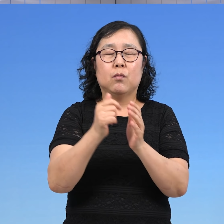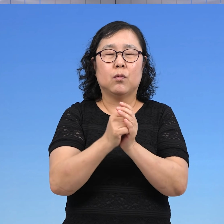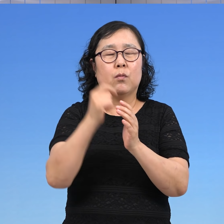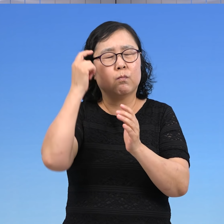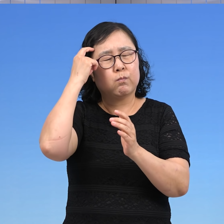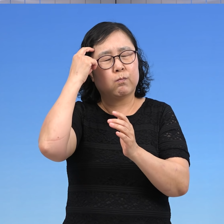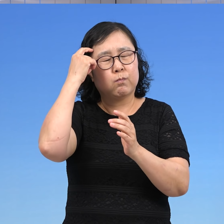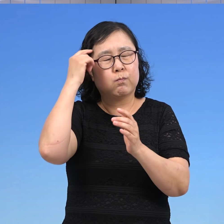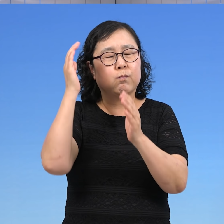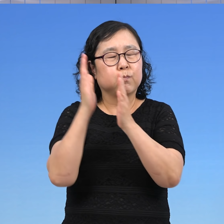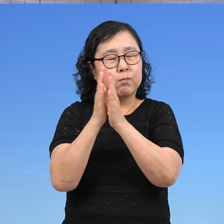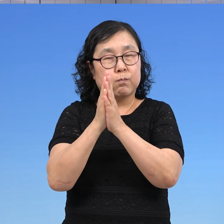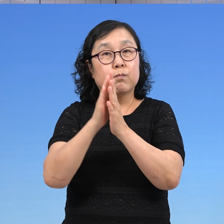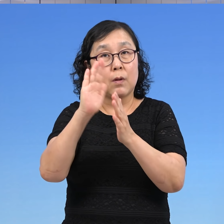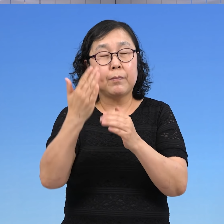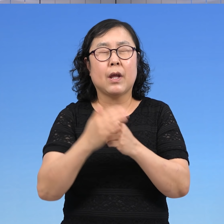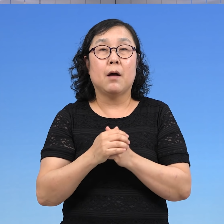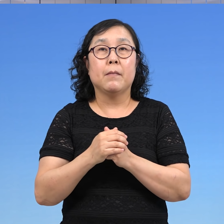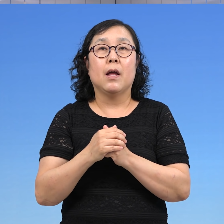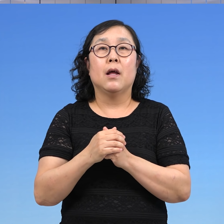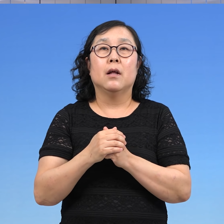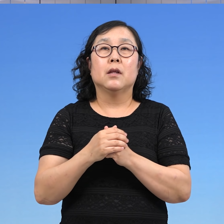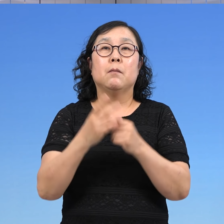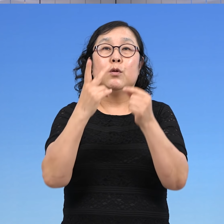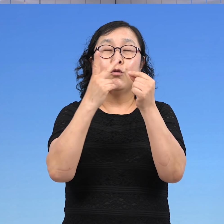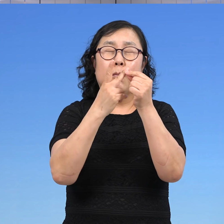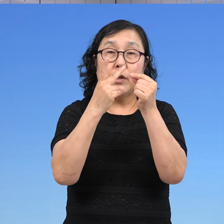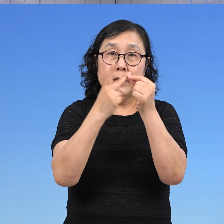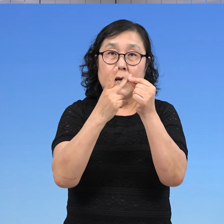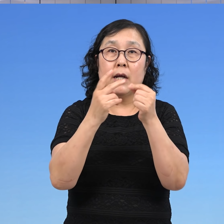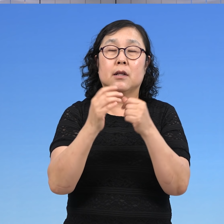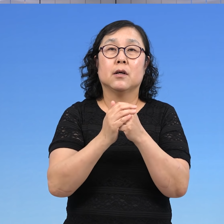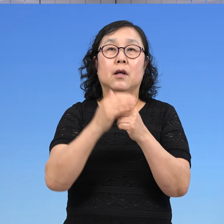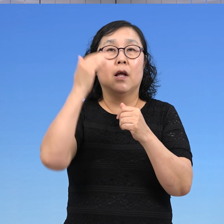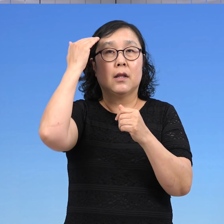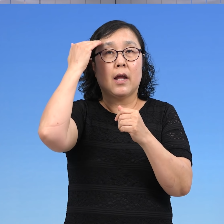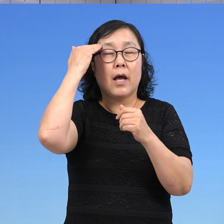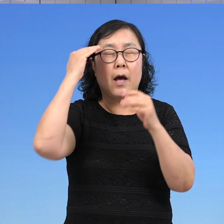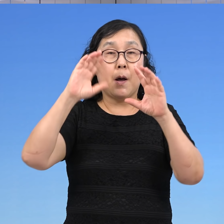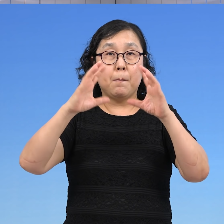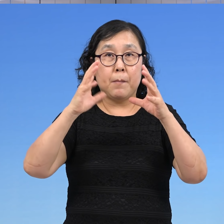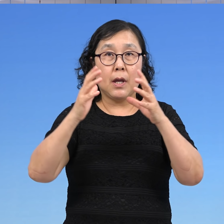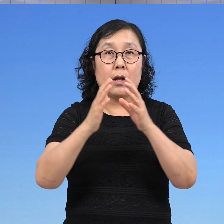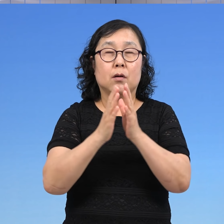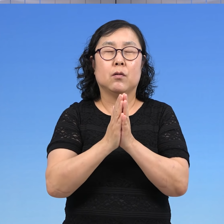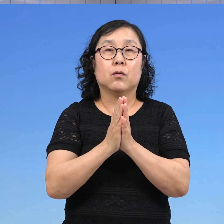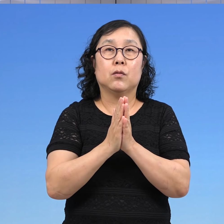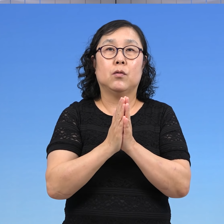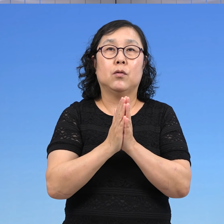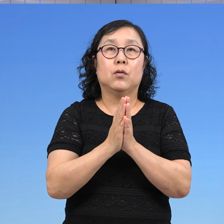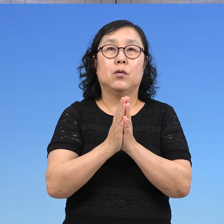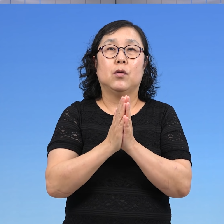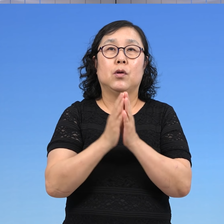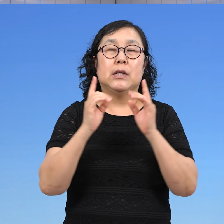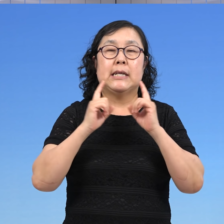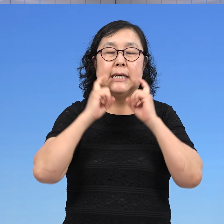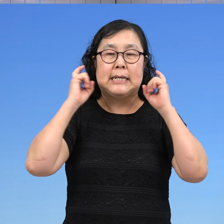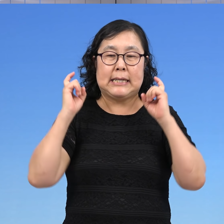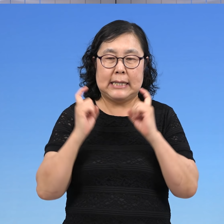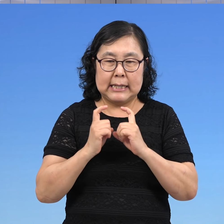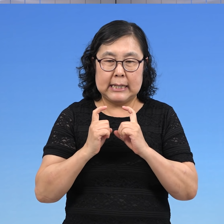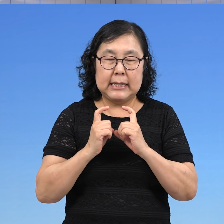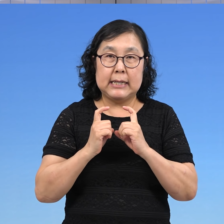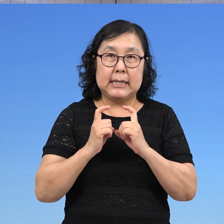받았지 않습니까 그런가하면 은 두 번째로 무한 경쟁 끝없는 경쟁을 뿐만 아니라 대한민국은 극단적인